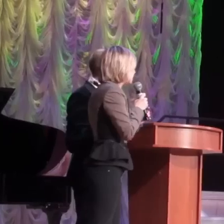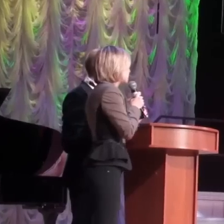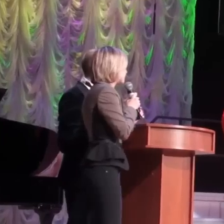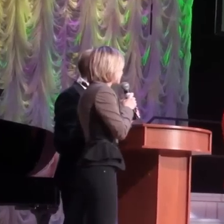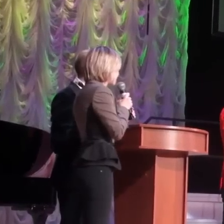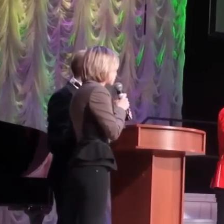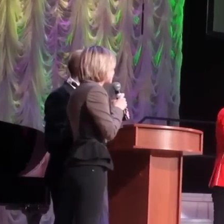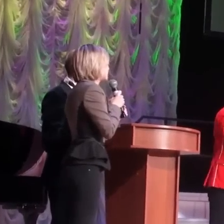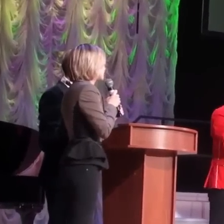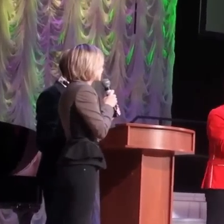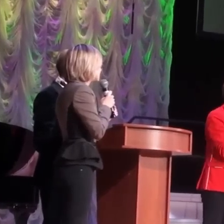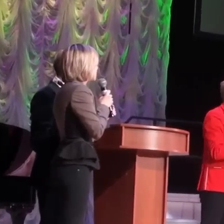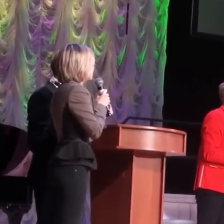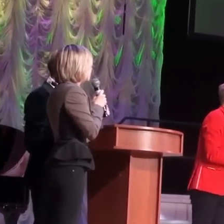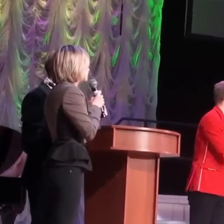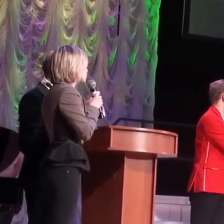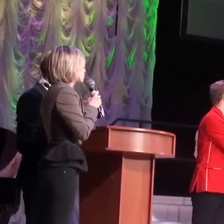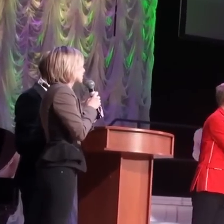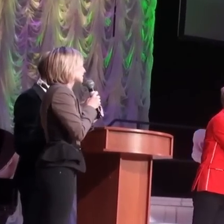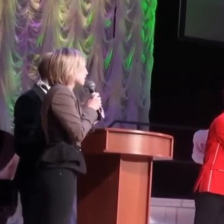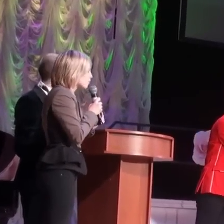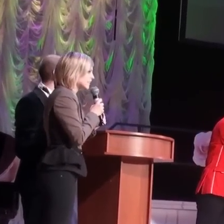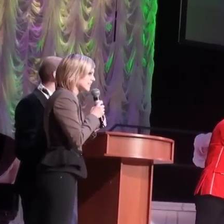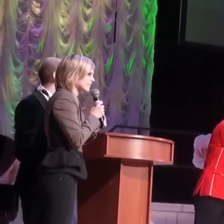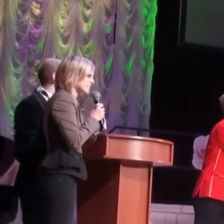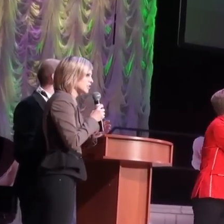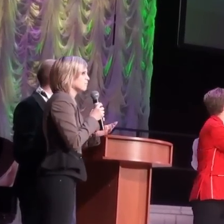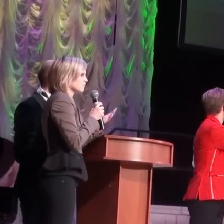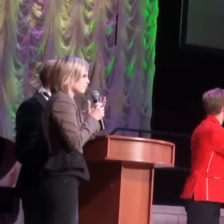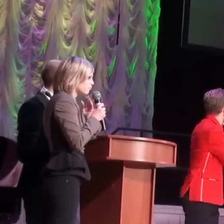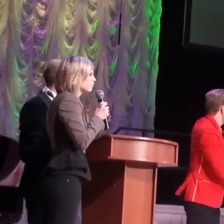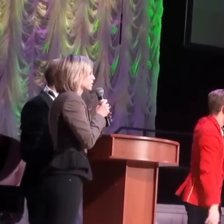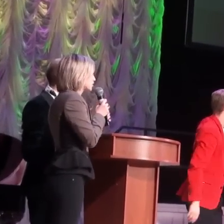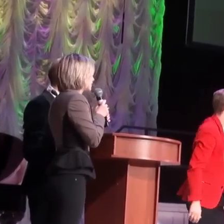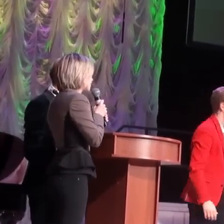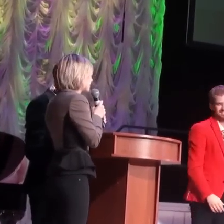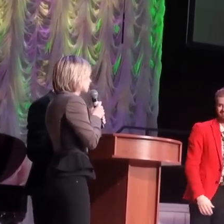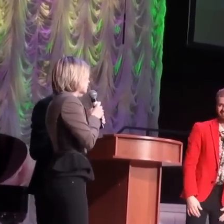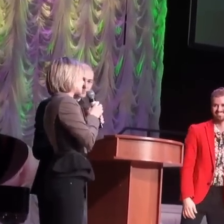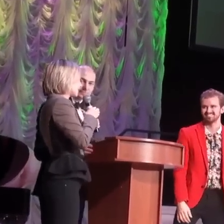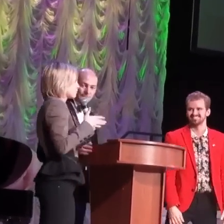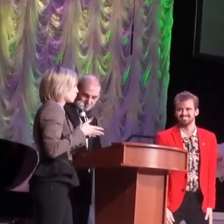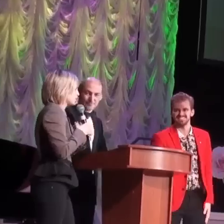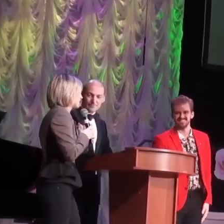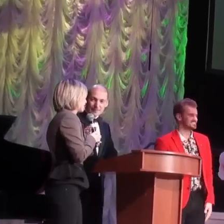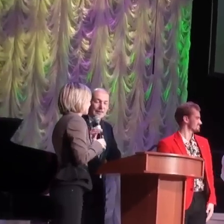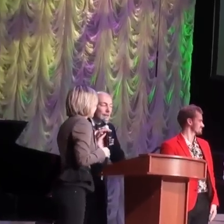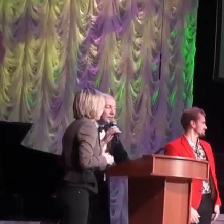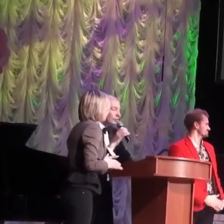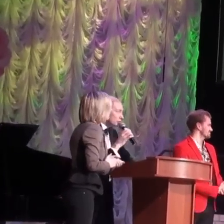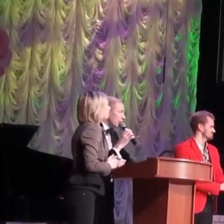В Москве 5 дней находятся здесь, и мы хотим, чтобы они запомнили этот день впечатлениями, которые здесь